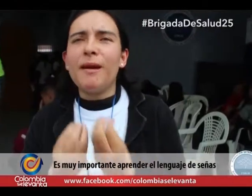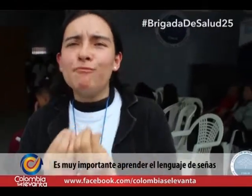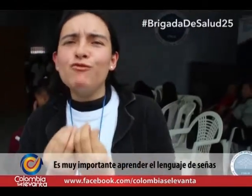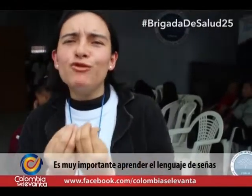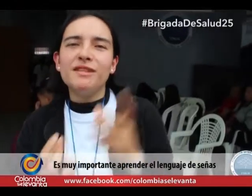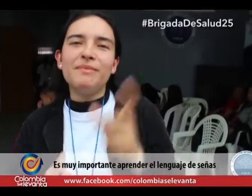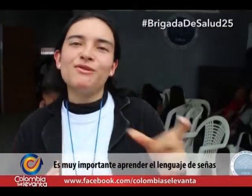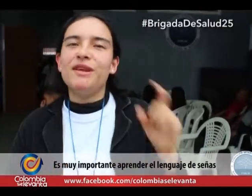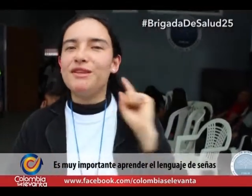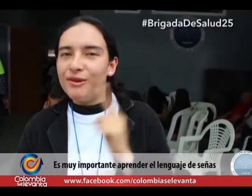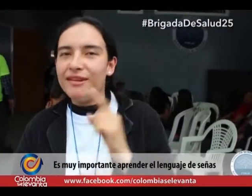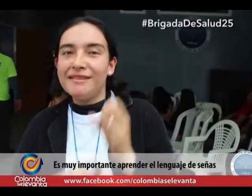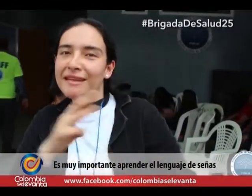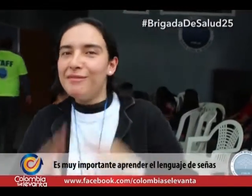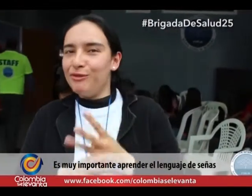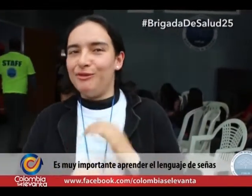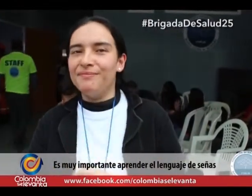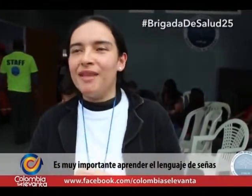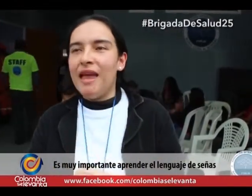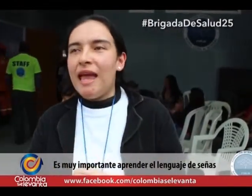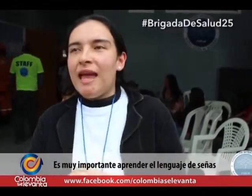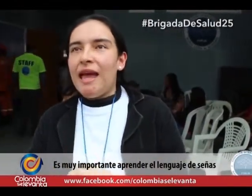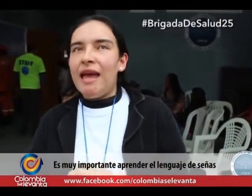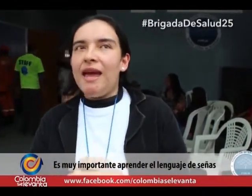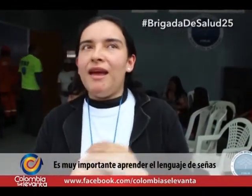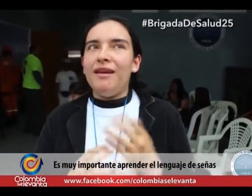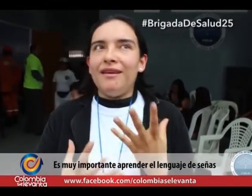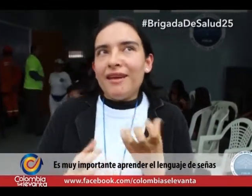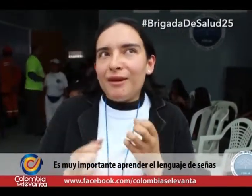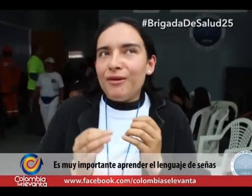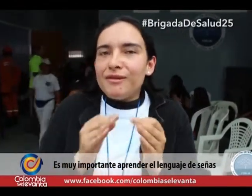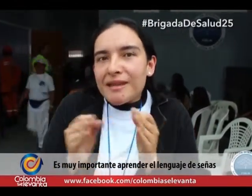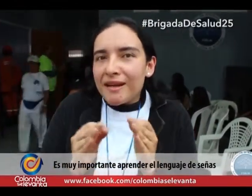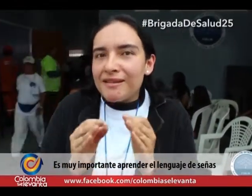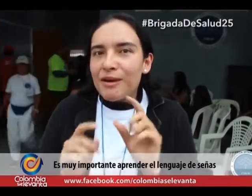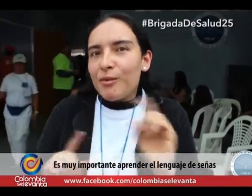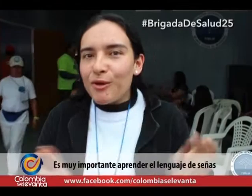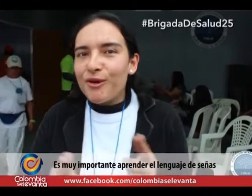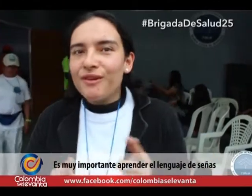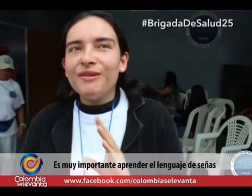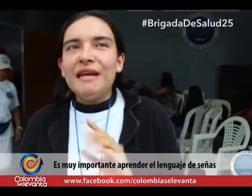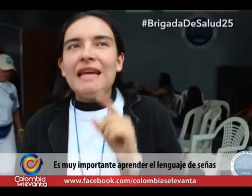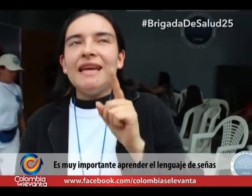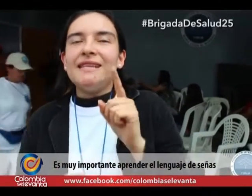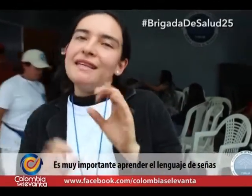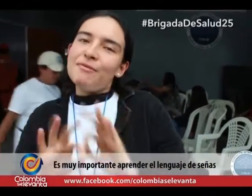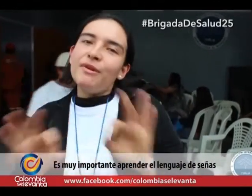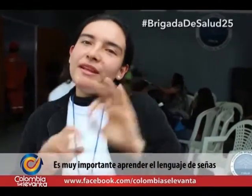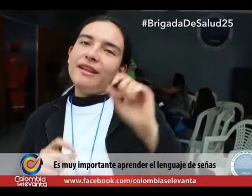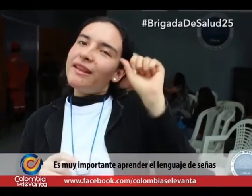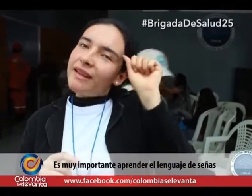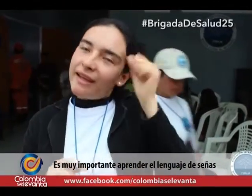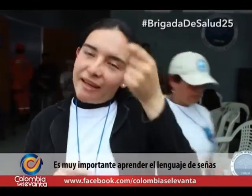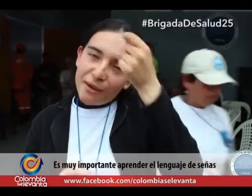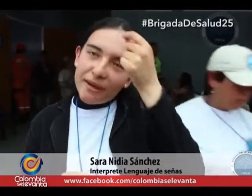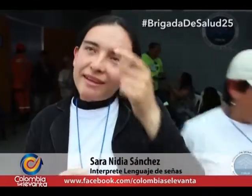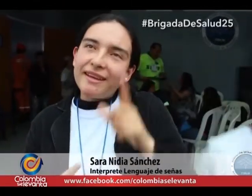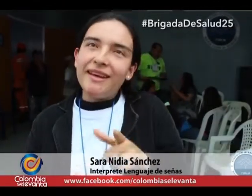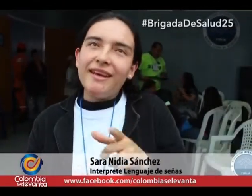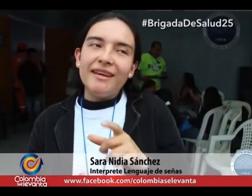porque hay muchas personas sordas en el mundo. Quiero decirles algo muy corto, y es que es importante tener en cuenta que